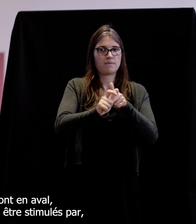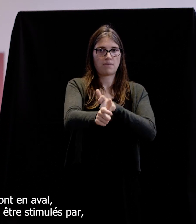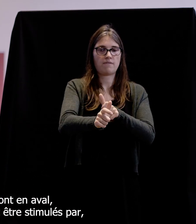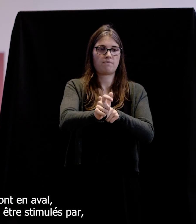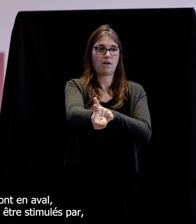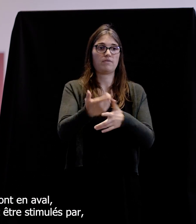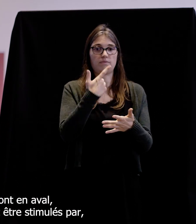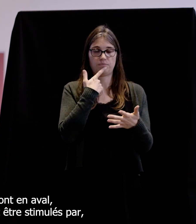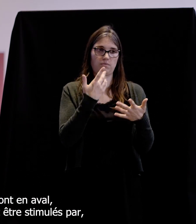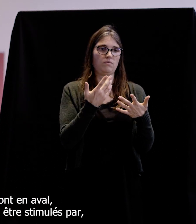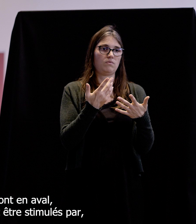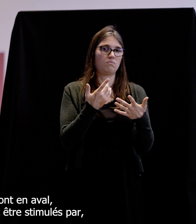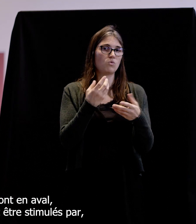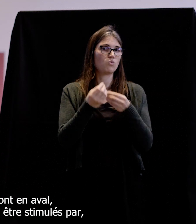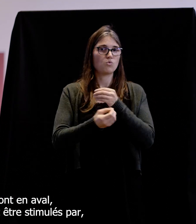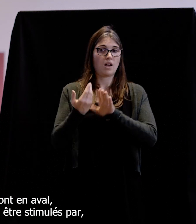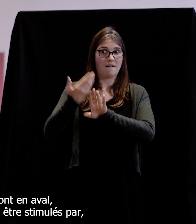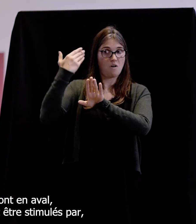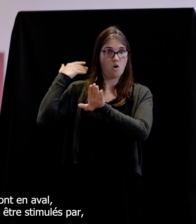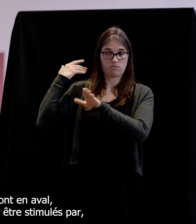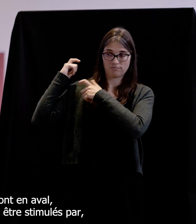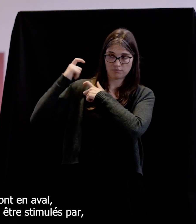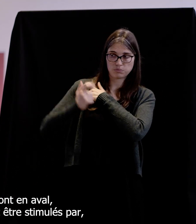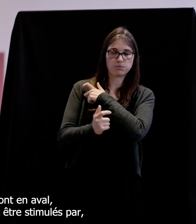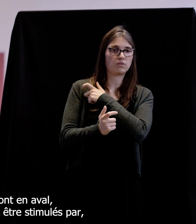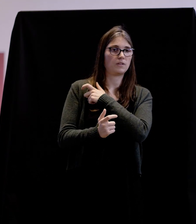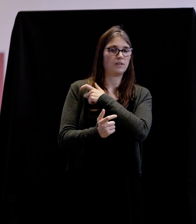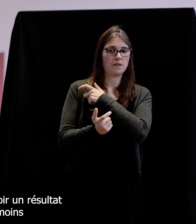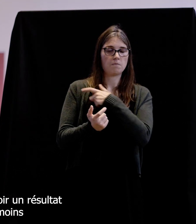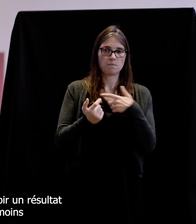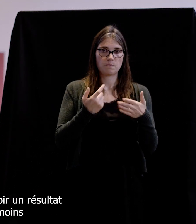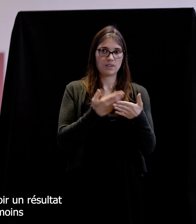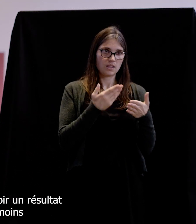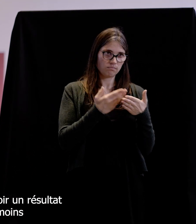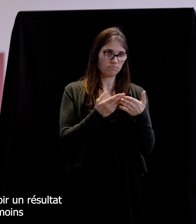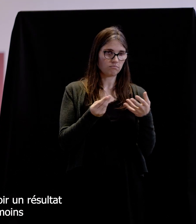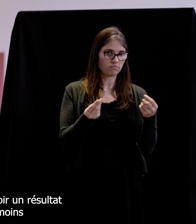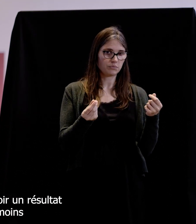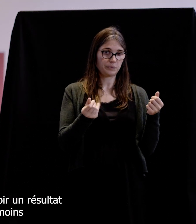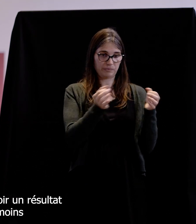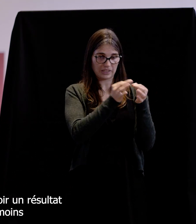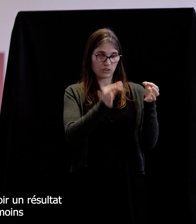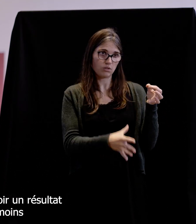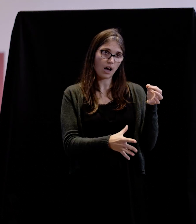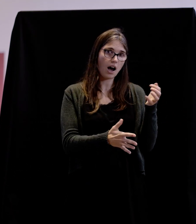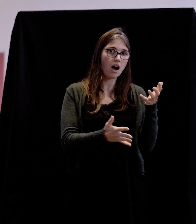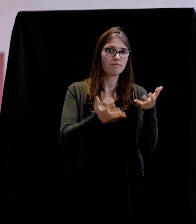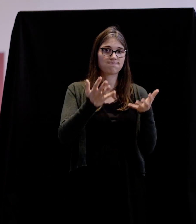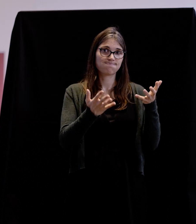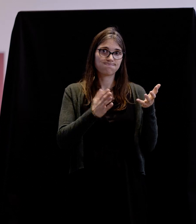les gènes qui sont en aval, c'est-à-dire qui vont être stimulés par, il va y avoir un résultat plus ou